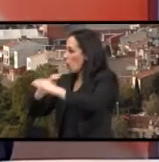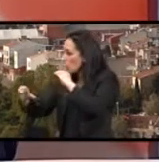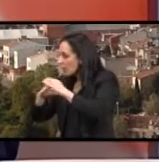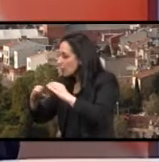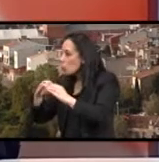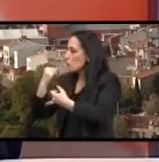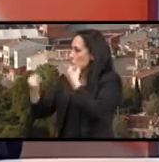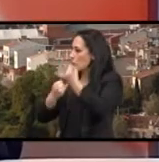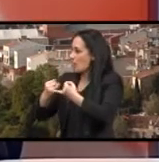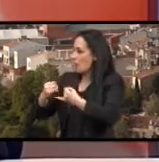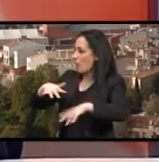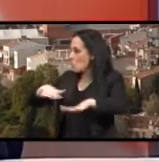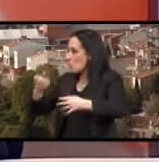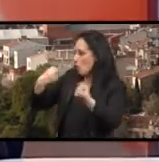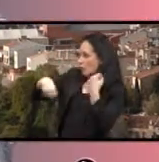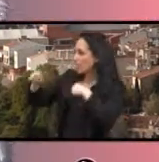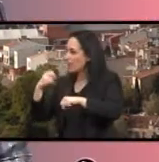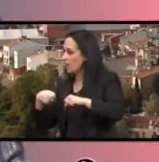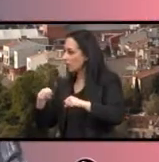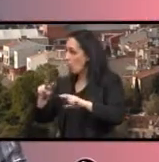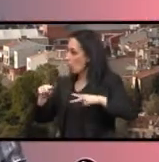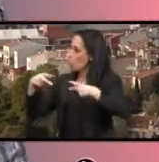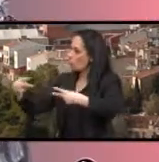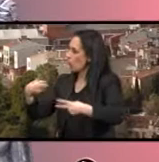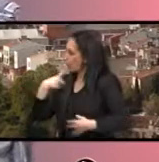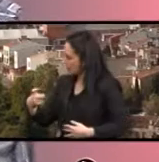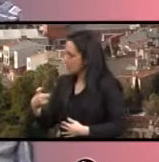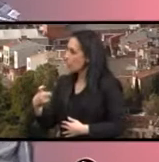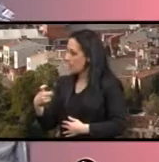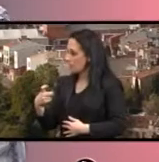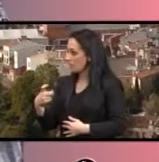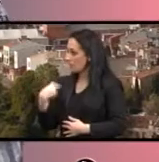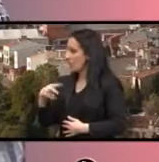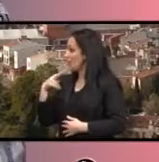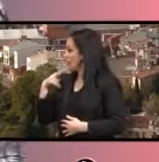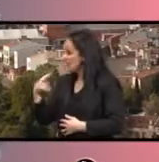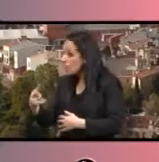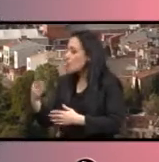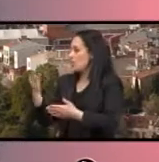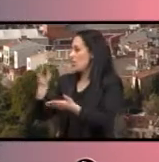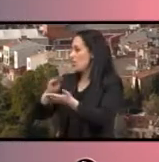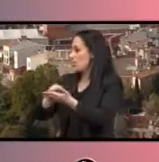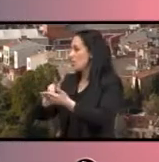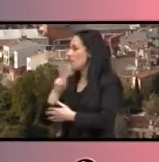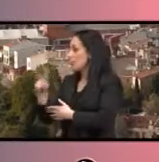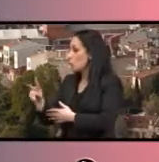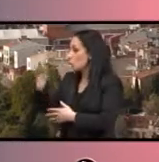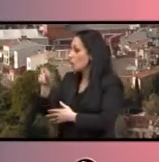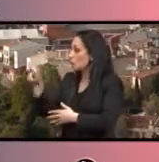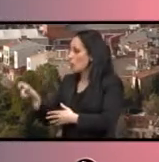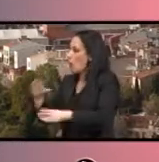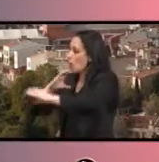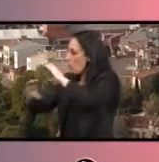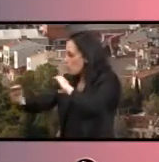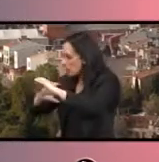Clar, complica molt més. Clar, és que estem parlant quasi tota l'estona del tema de comunicar. Clar. Jo no sé que si el col·lectiu de persones